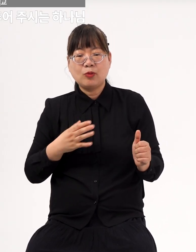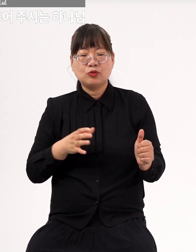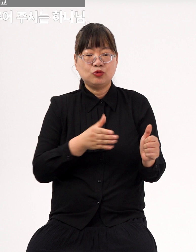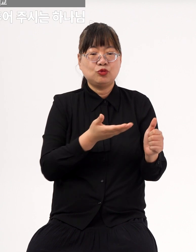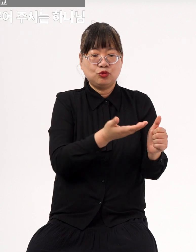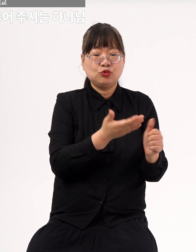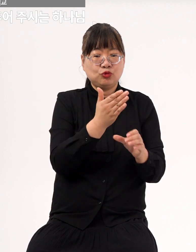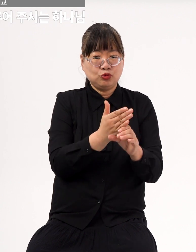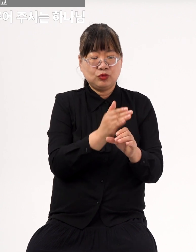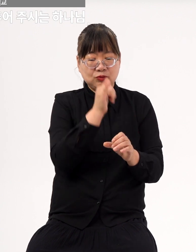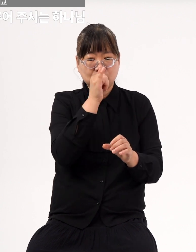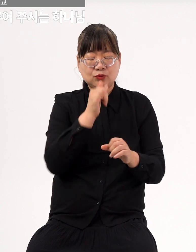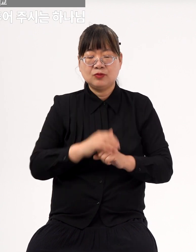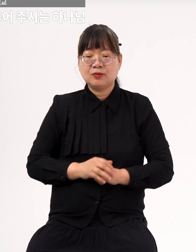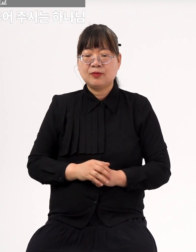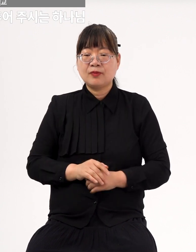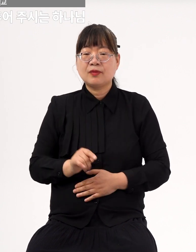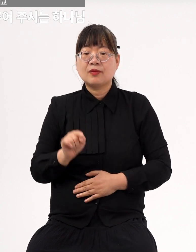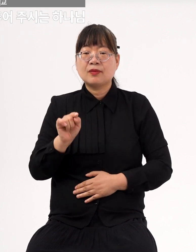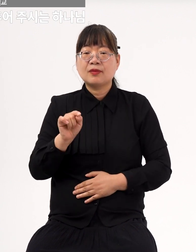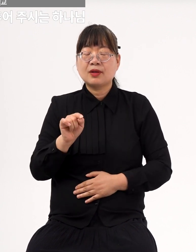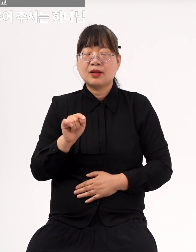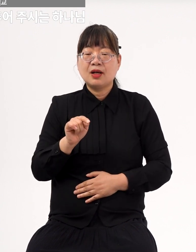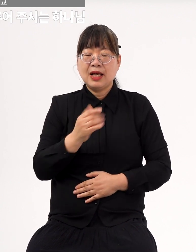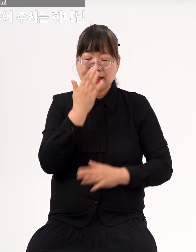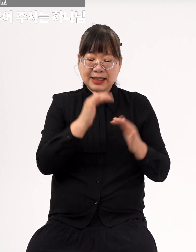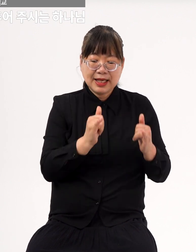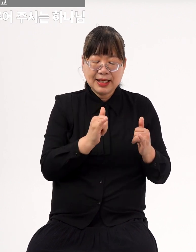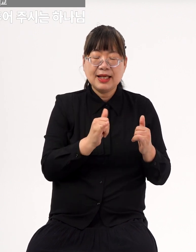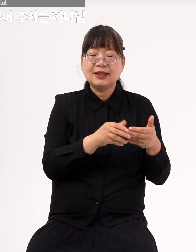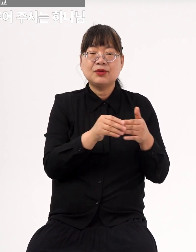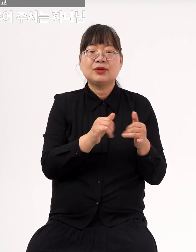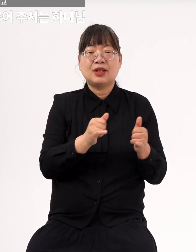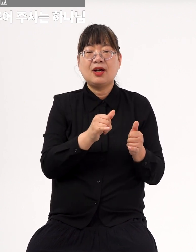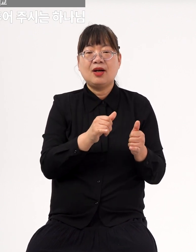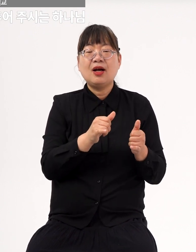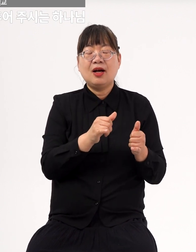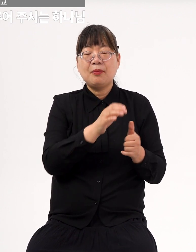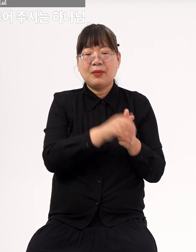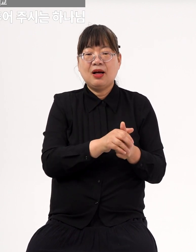지금 그의 지도자로 세워진 기드온도 지금 불안불안한데